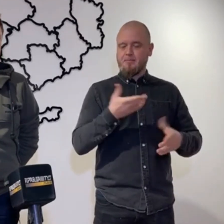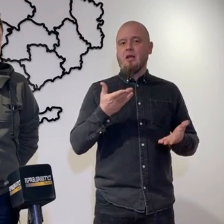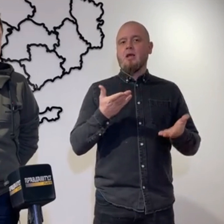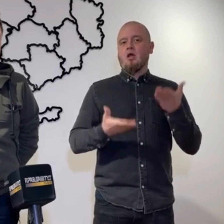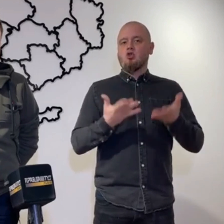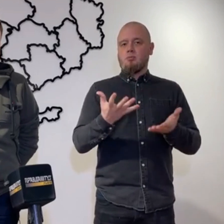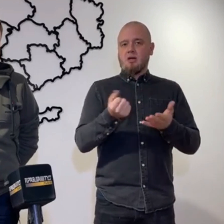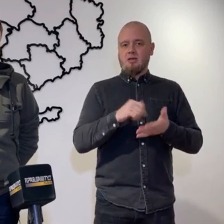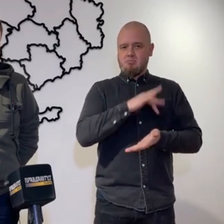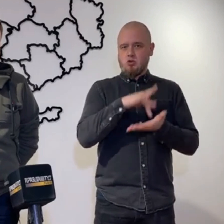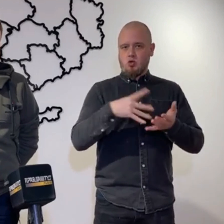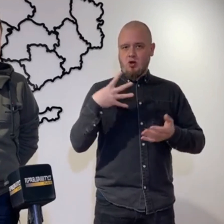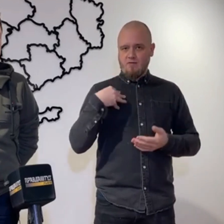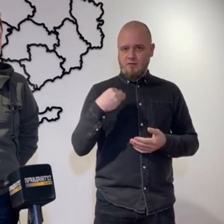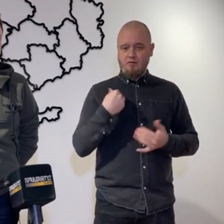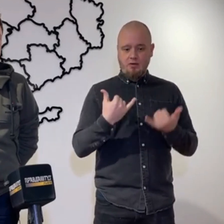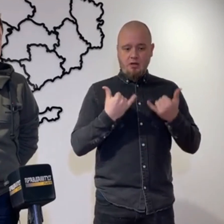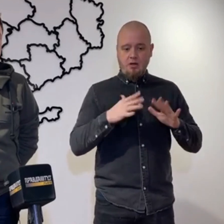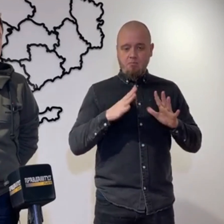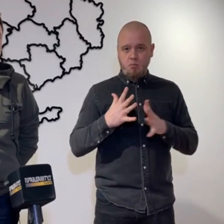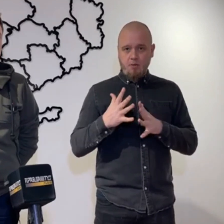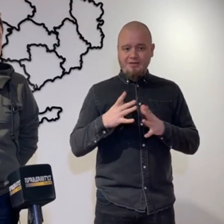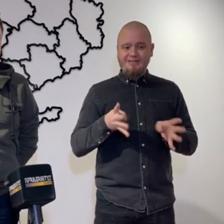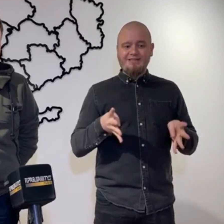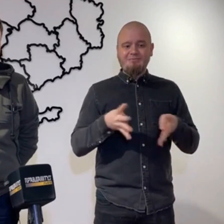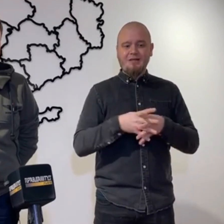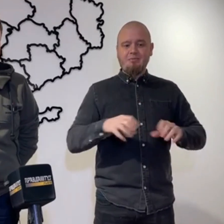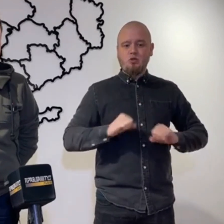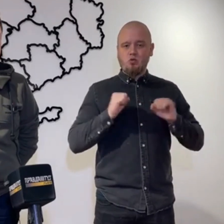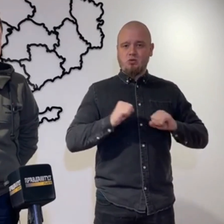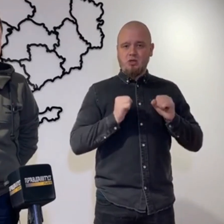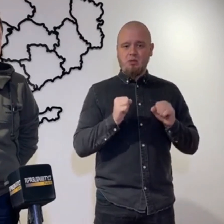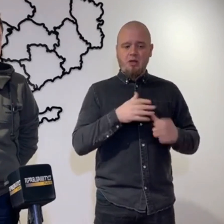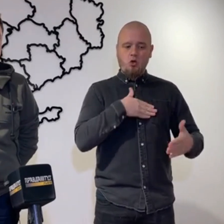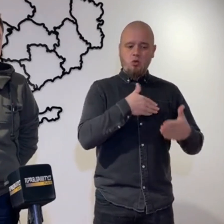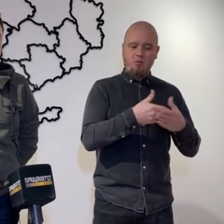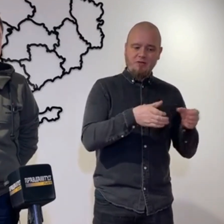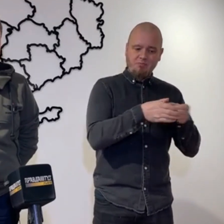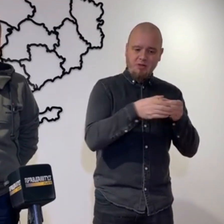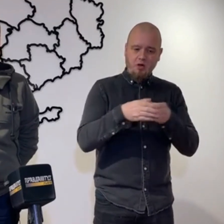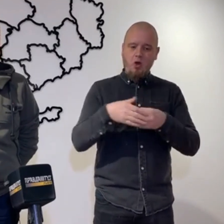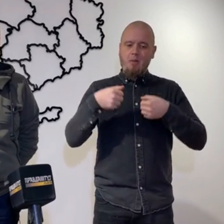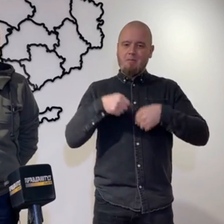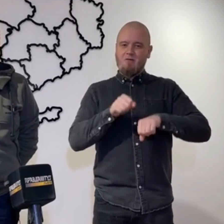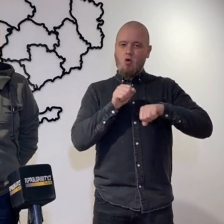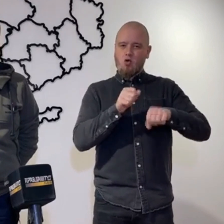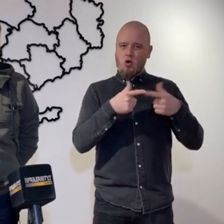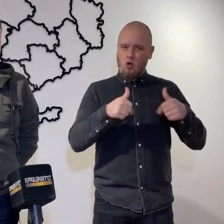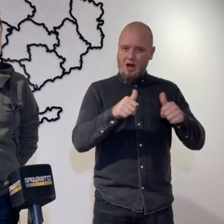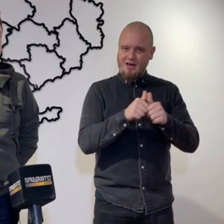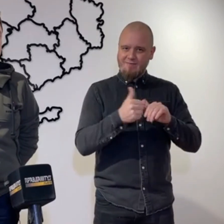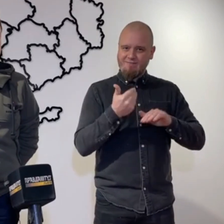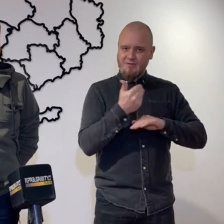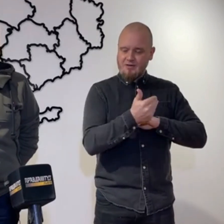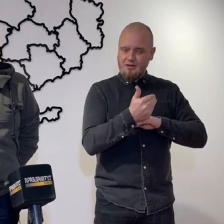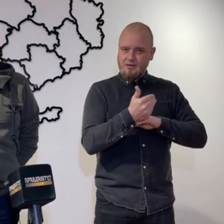брати місто Львів, на даний момент спільними зусиллями добровольчих батальйонів правоохоронних органів